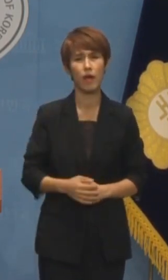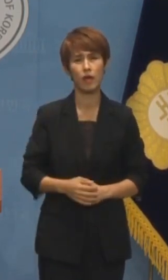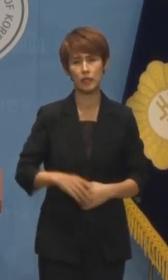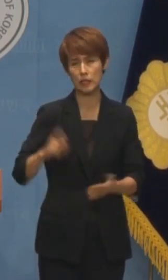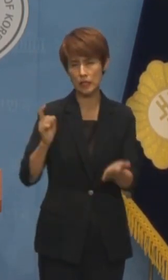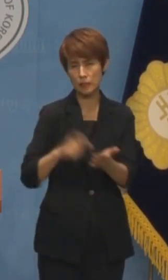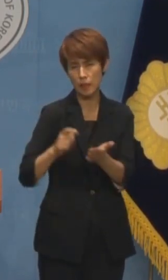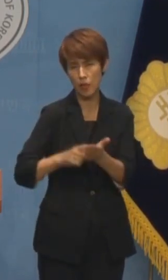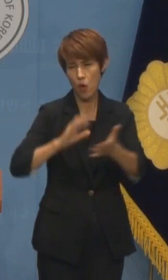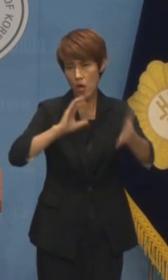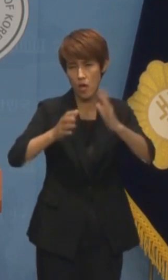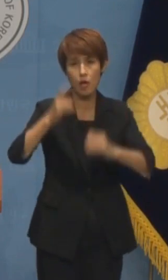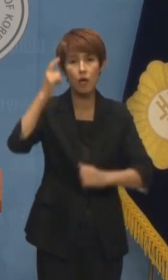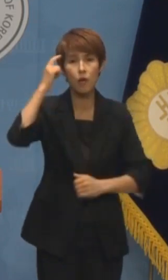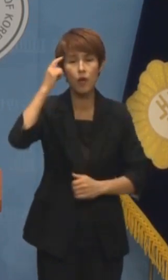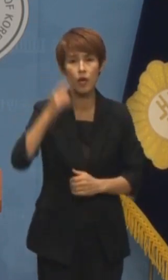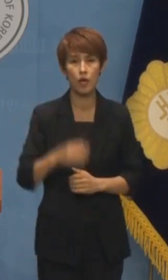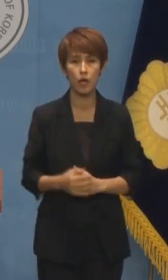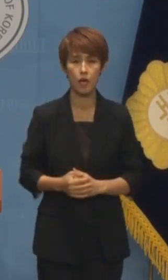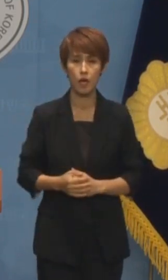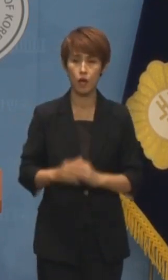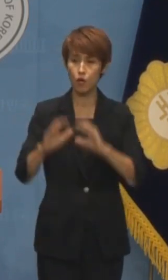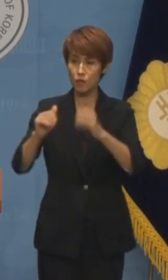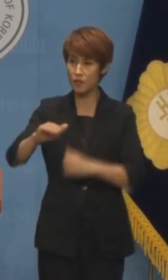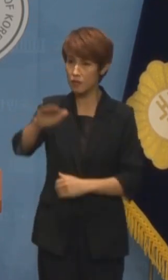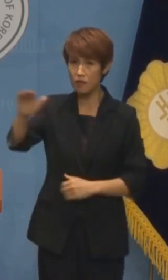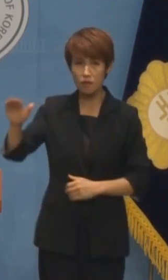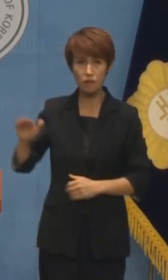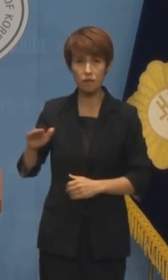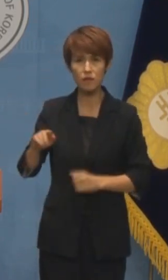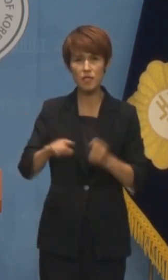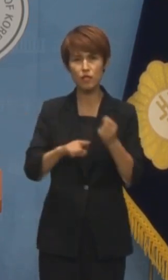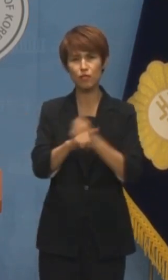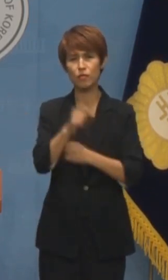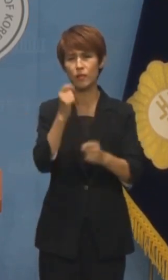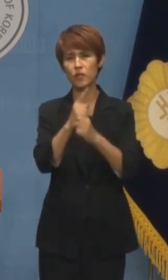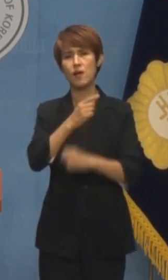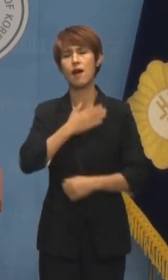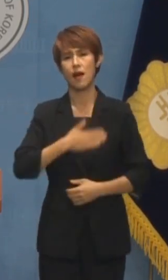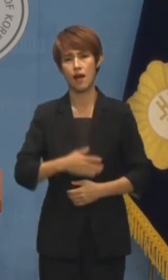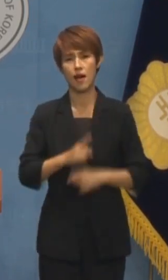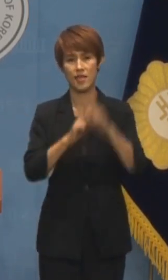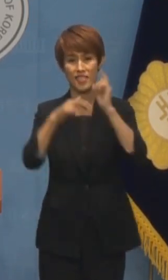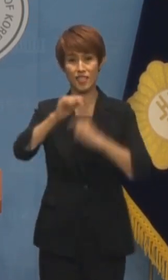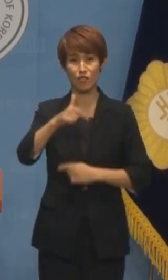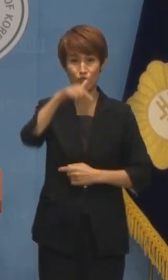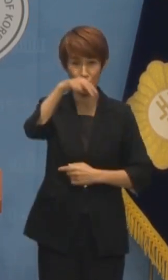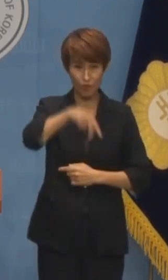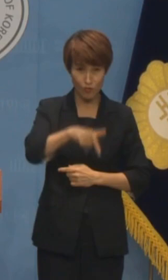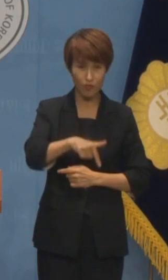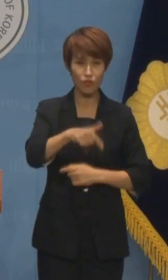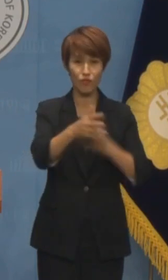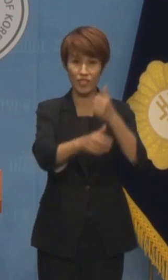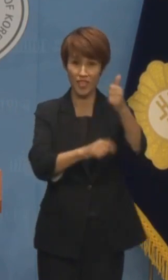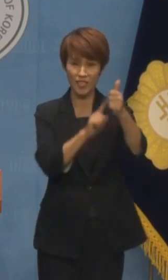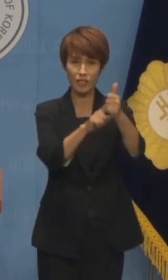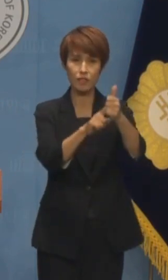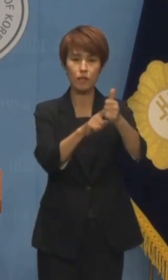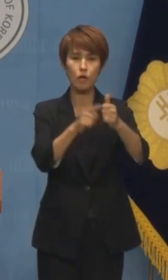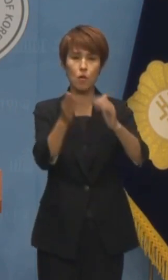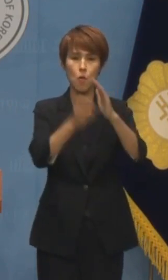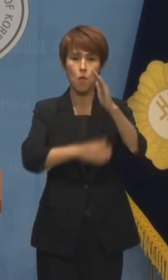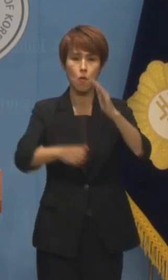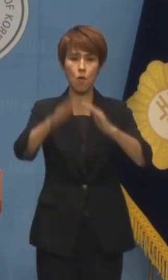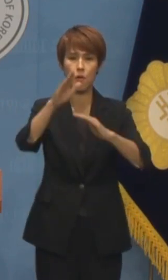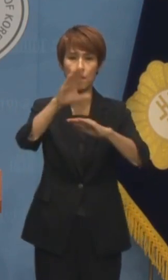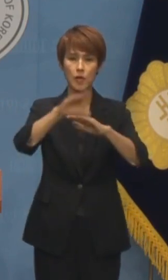급하게 서두르는 것일까요? 우리 국민들은 그 이유를 다 알고 있습니다. 이진숙 위원장은 공영방송 장악의